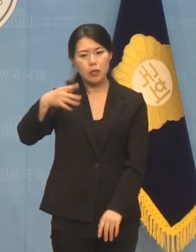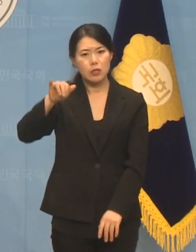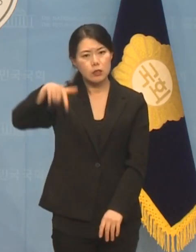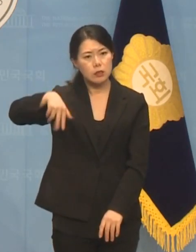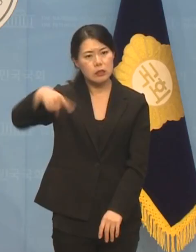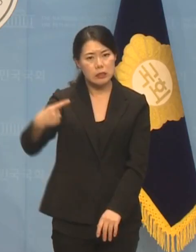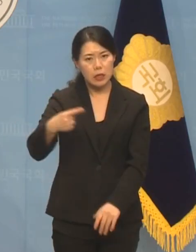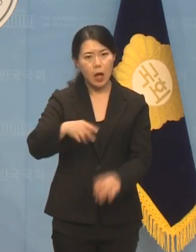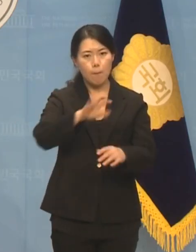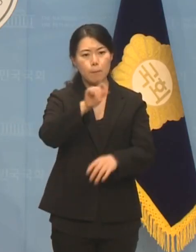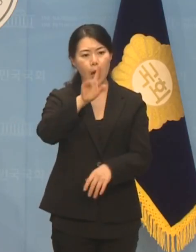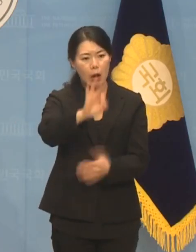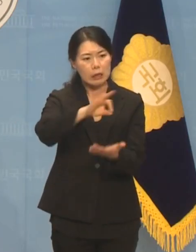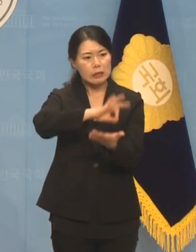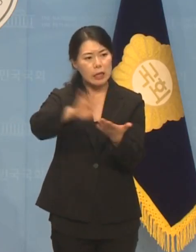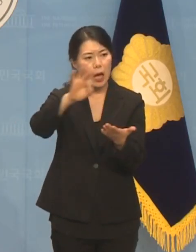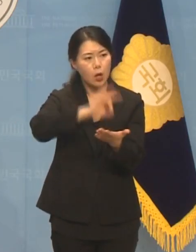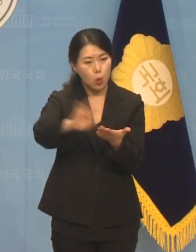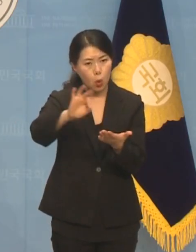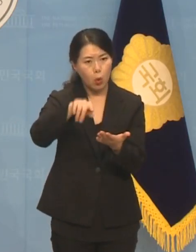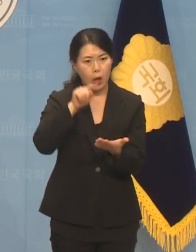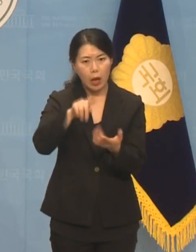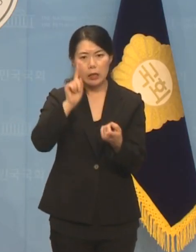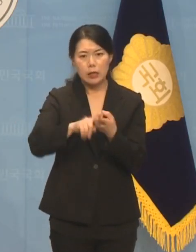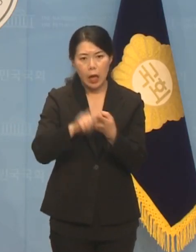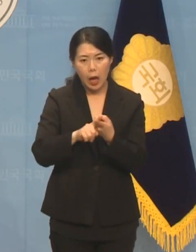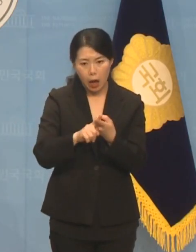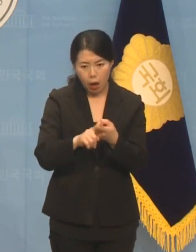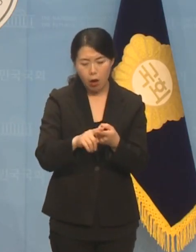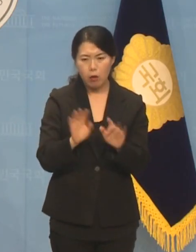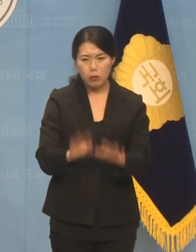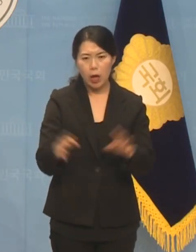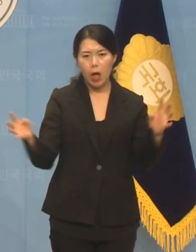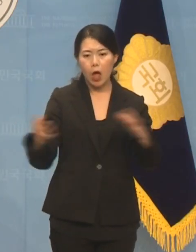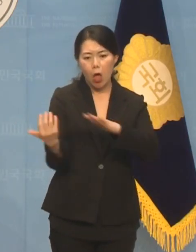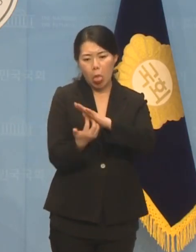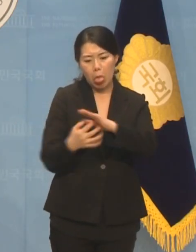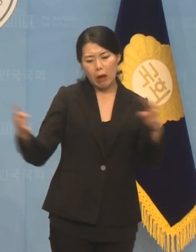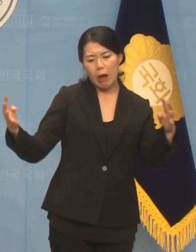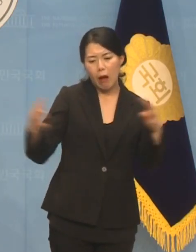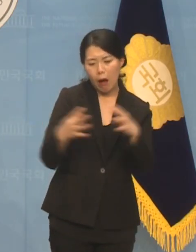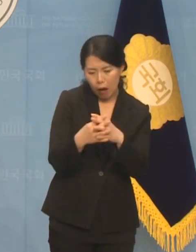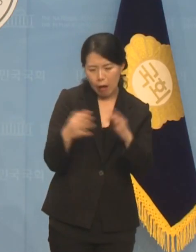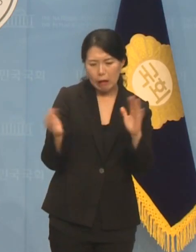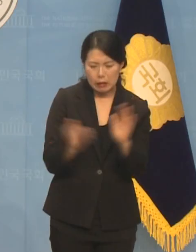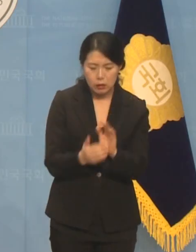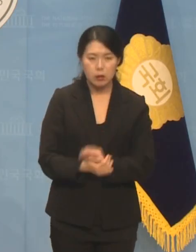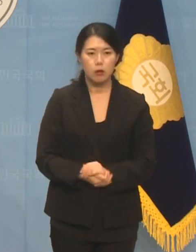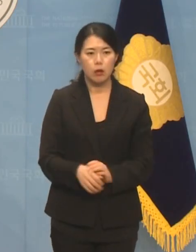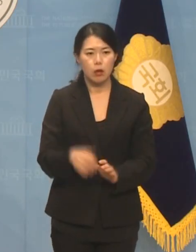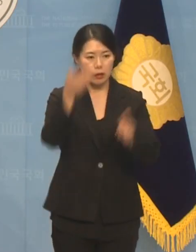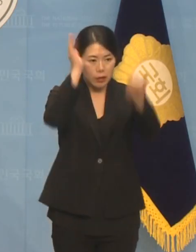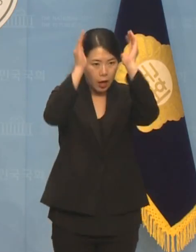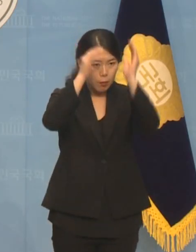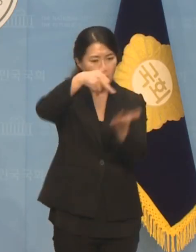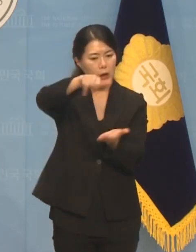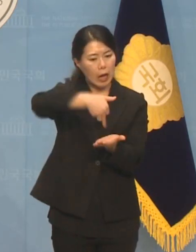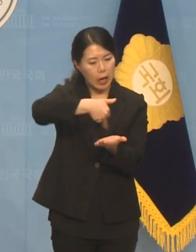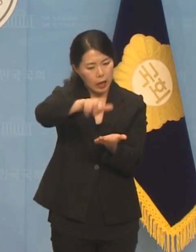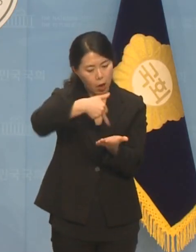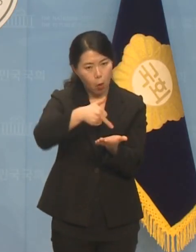대가에 상응하는 전략적 파트너십을 체결하면서 종결되었습니다. 네이버, 카카오는